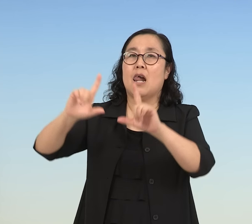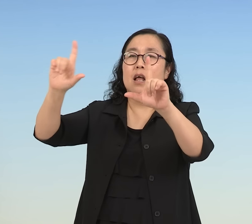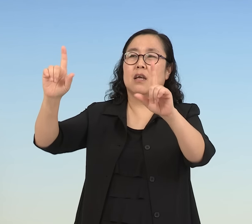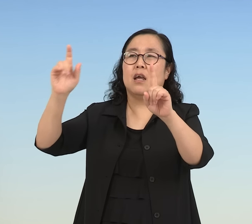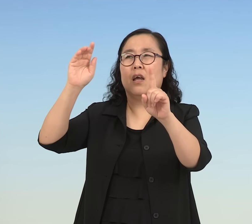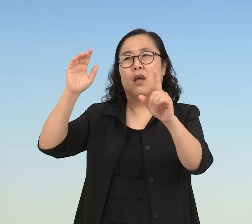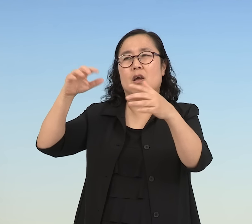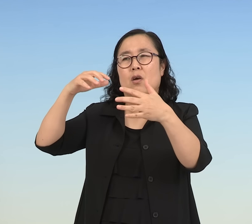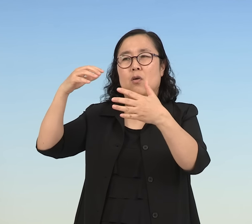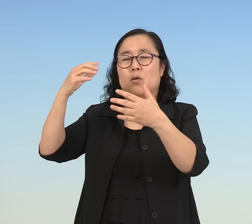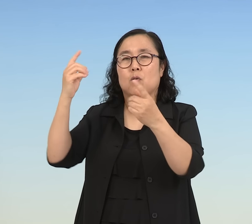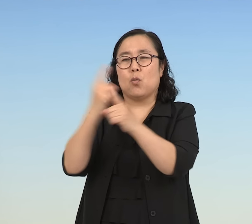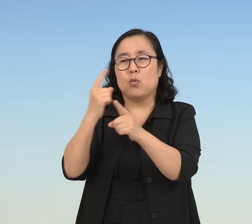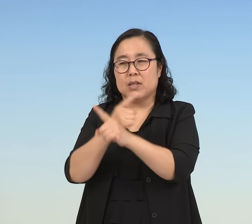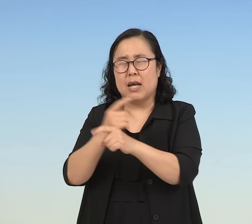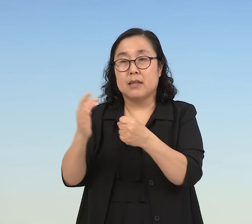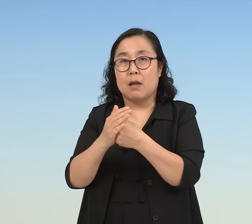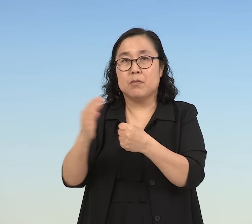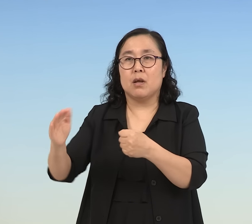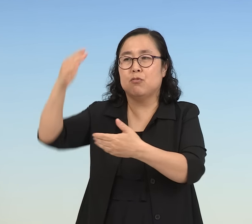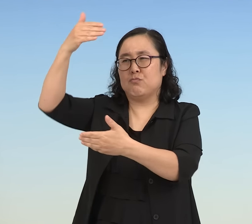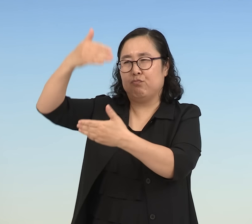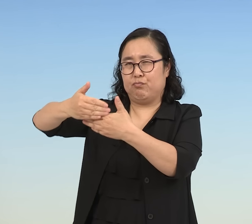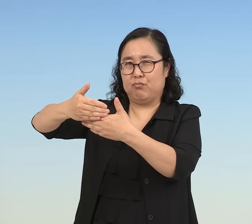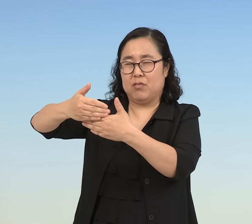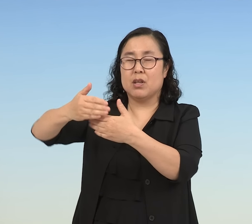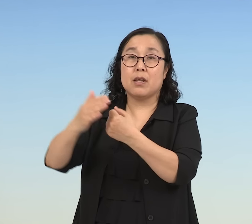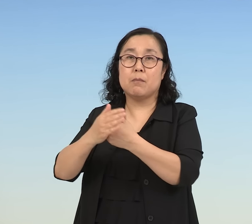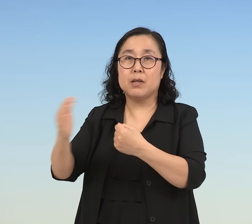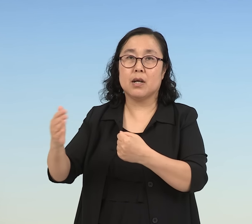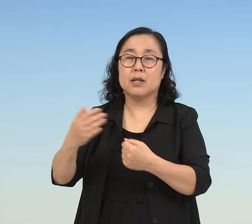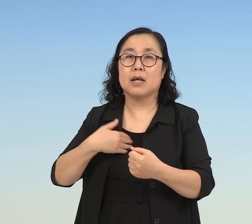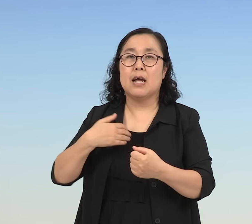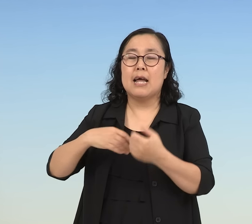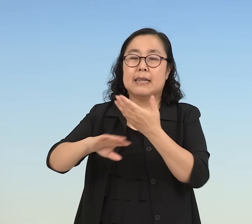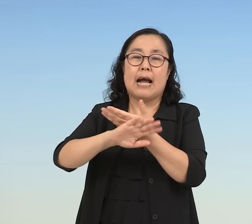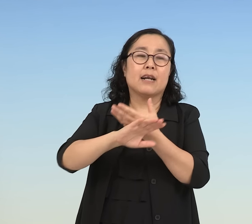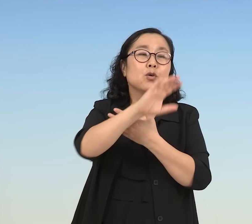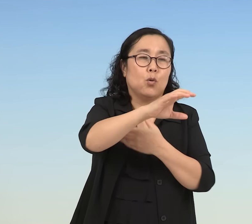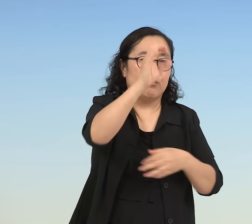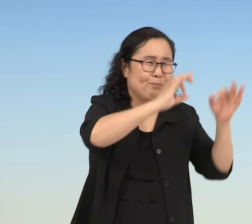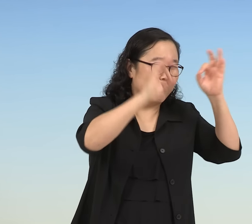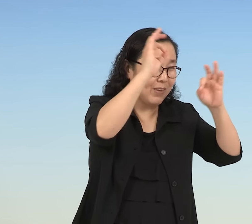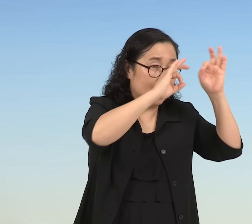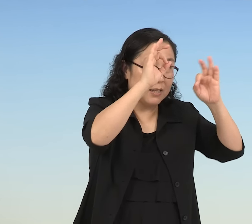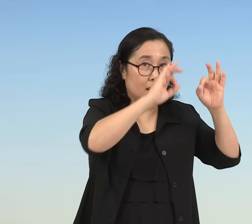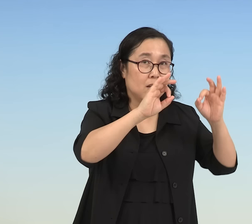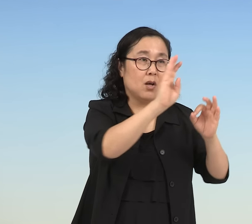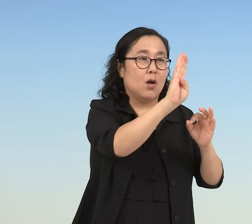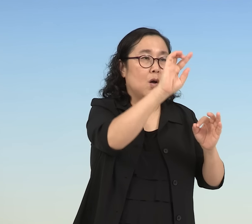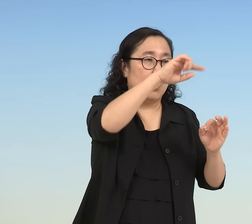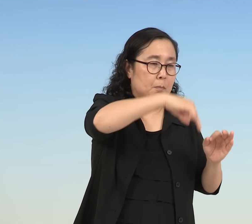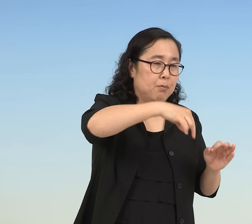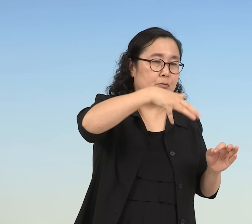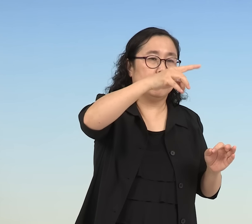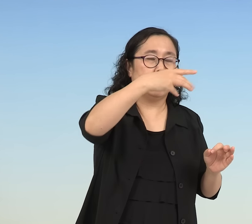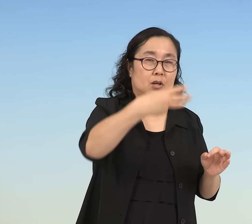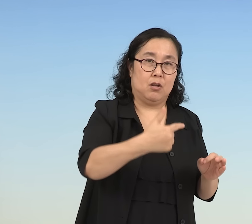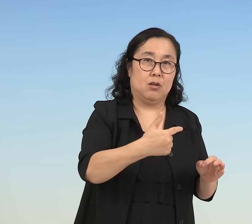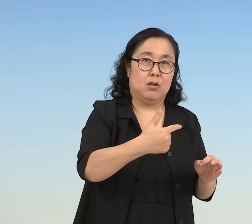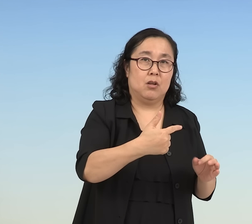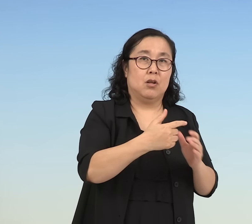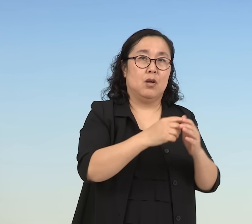장날이라고 그 무슨 공사 중이라고 그날 하루 문을 닫는 거예요. 그래서 제가 욕심이 나가지고 부천에 또 꽃길이 또